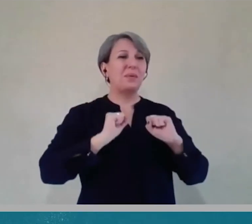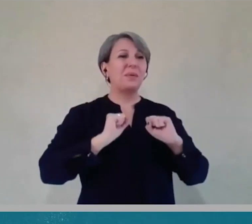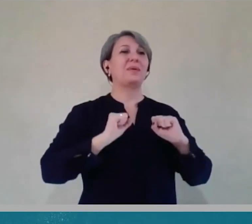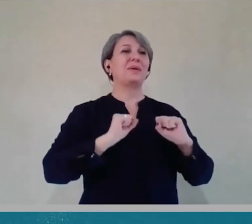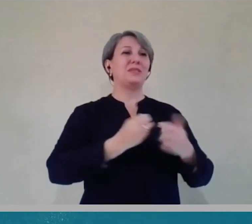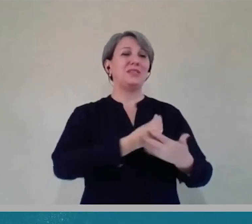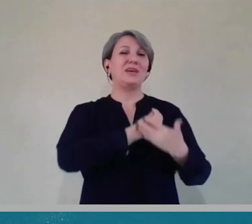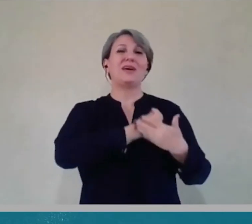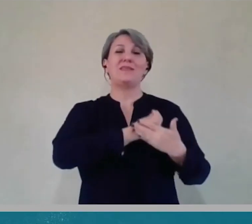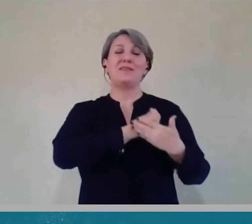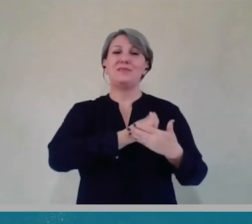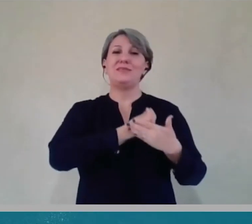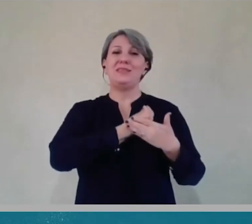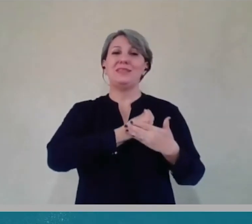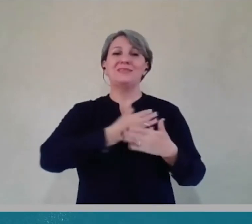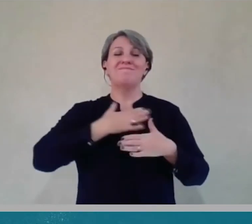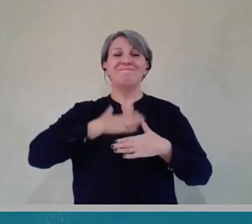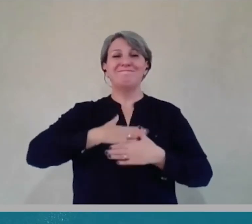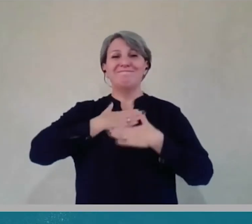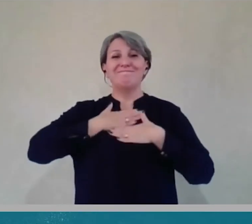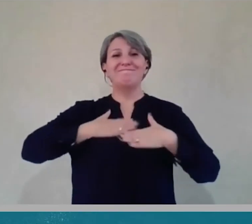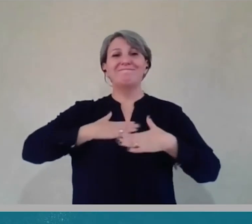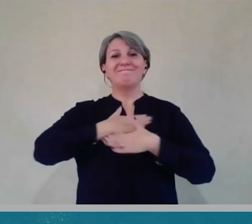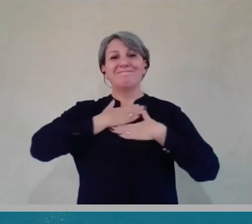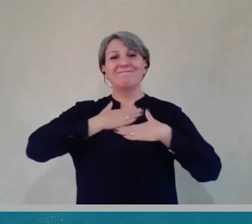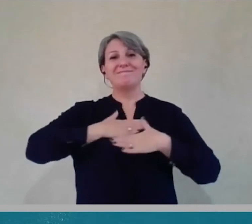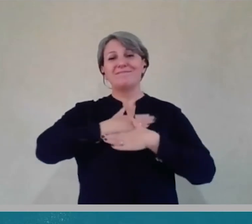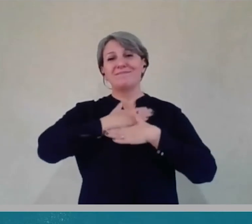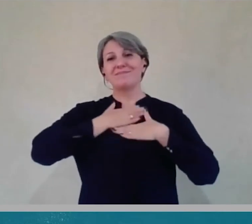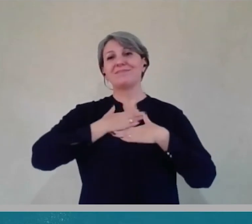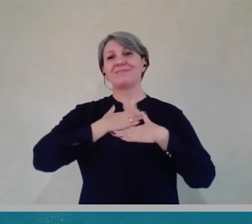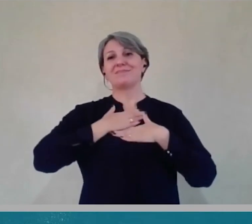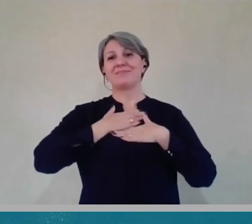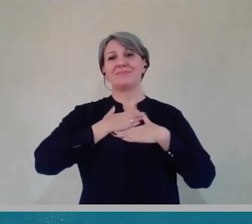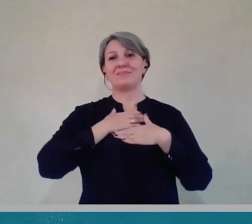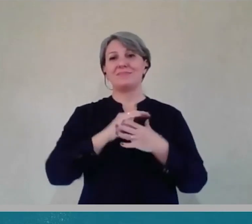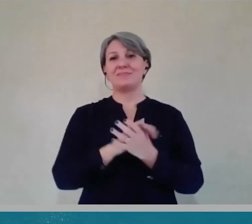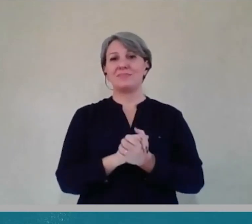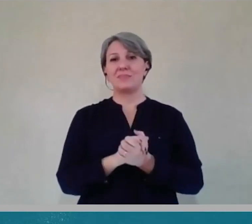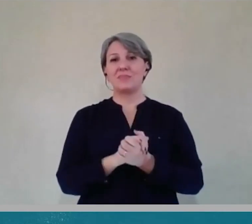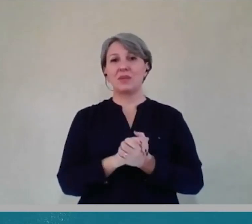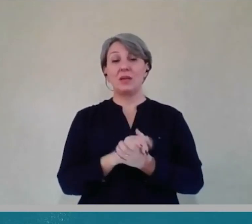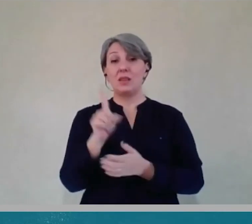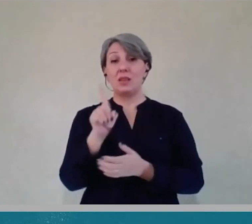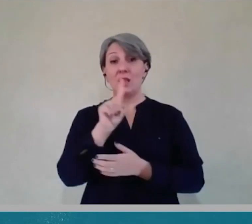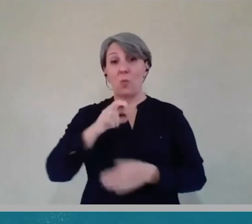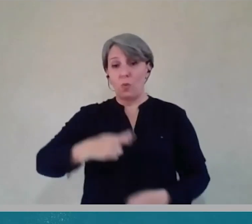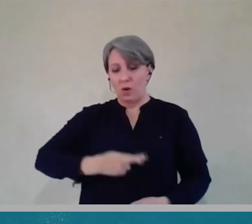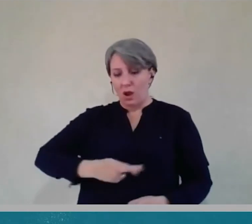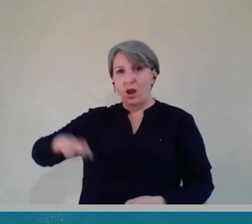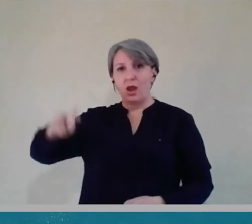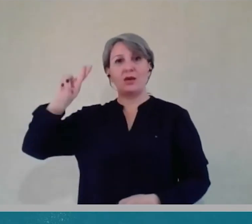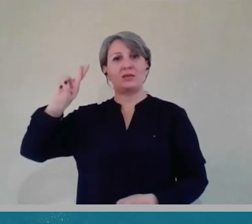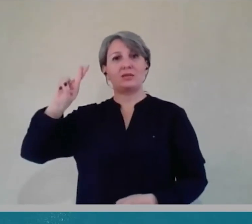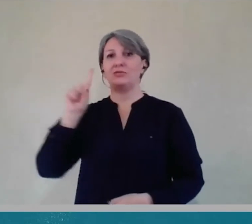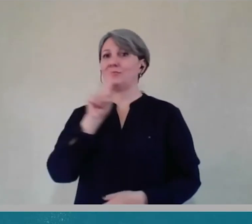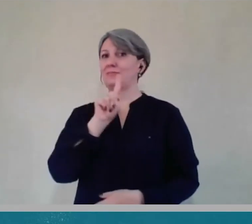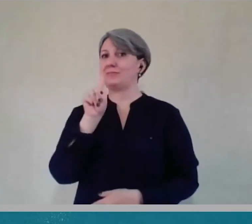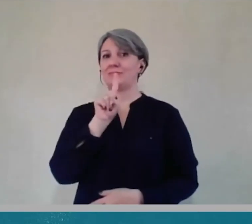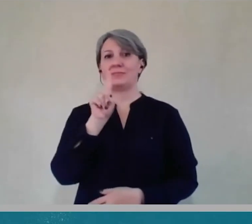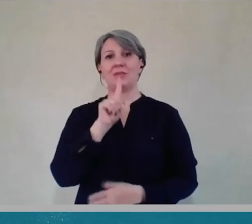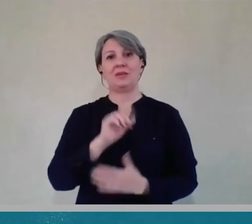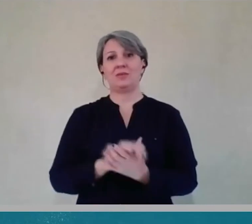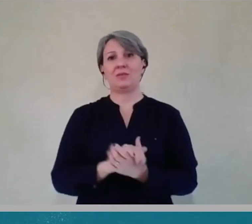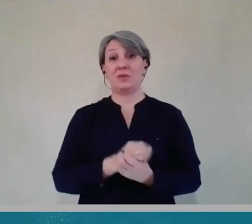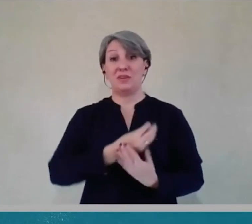Uma vida de prazer. Mas não me refiro a uma vida religiosa. A vida religiosa, desculpe